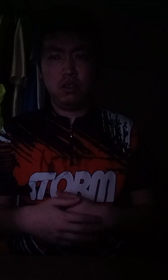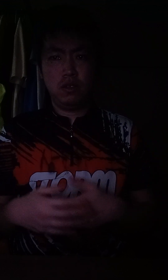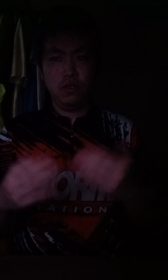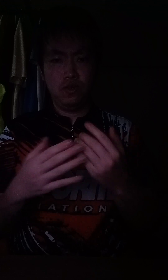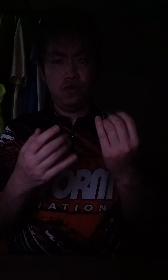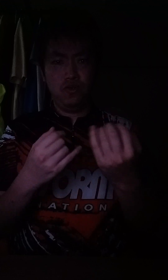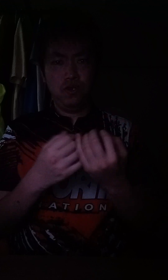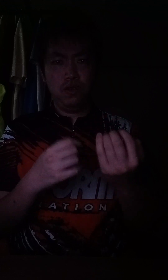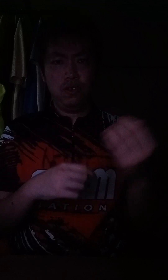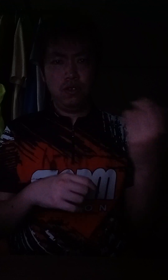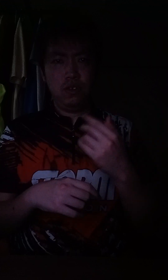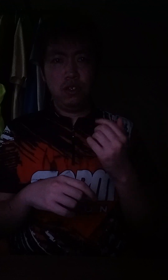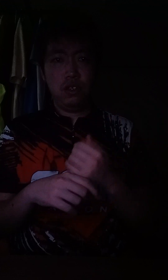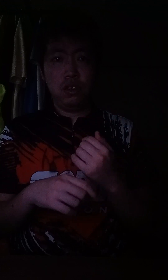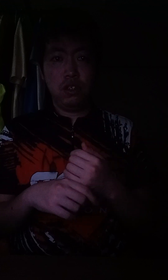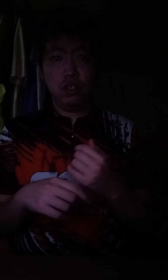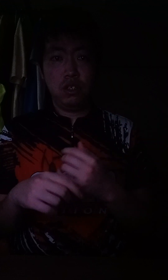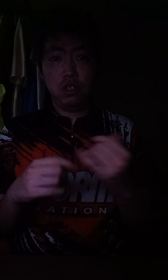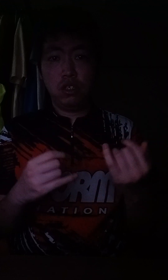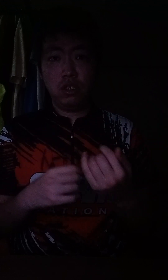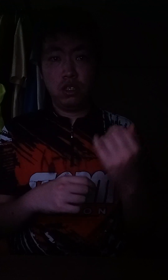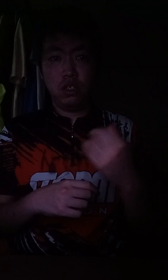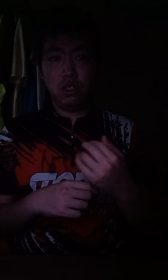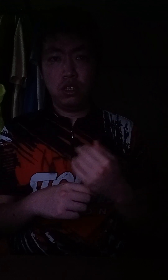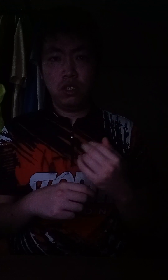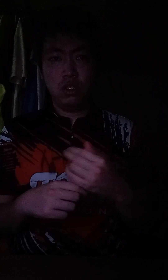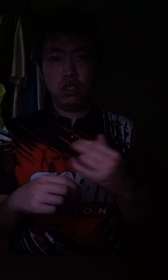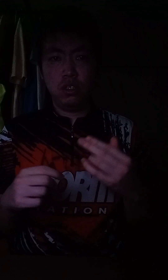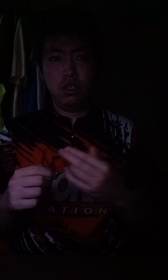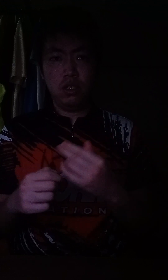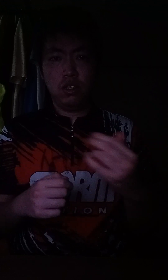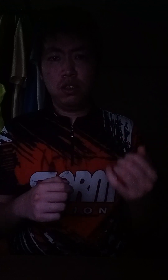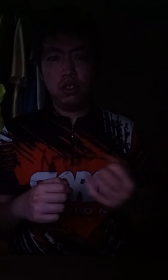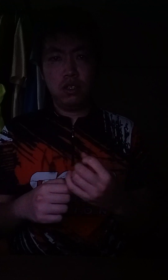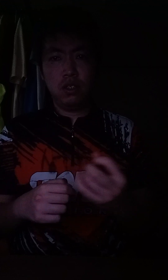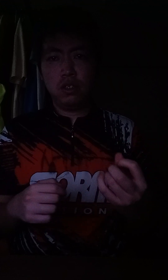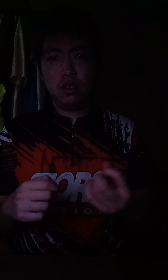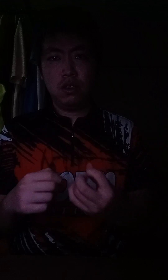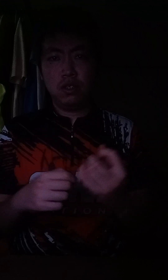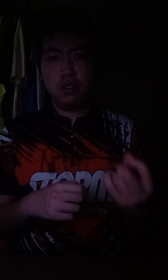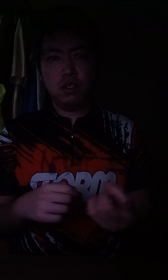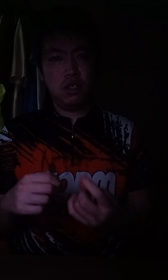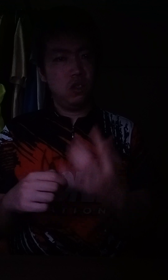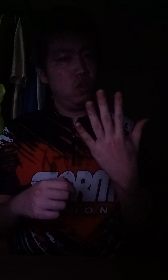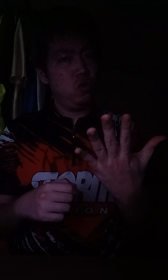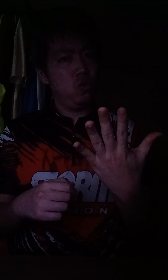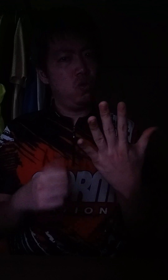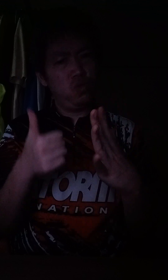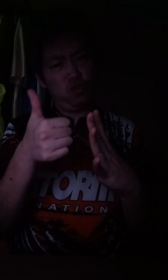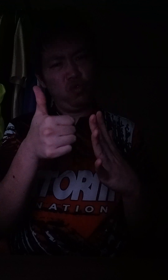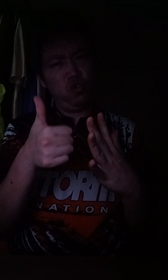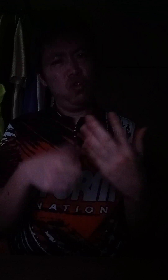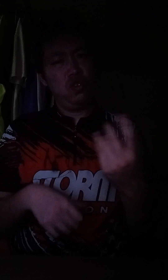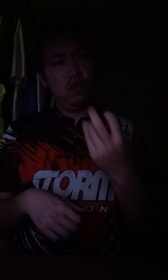그때는 이제 제가 못해주니까 이제 요즘에는 빨라고 5학년, 6학년인데 사춘기 온다고